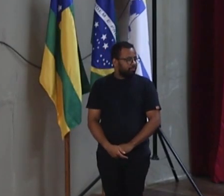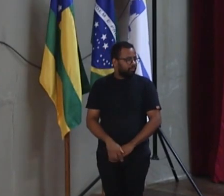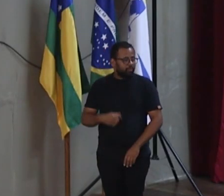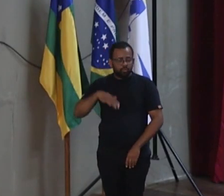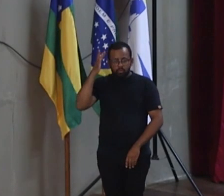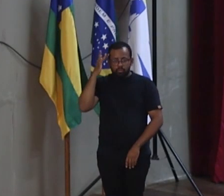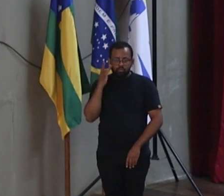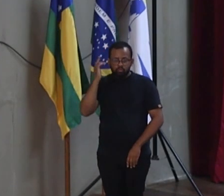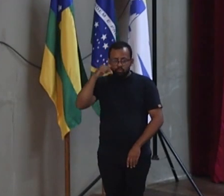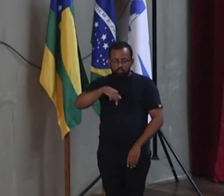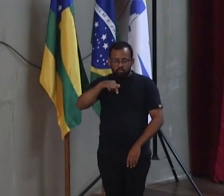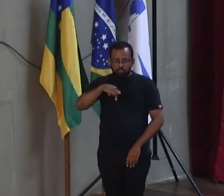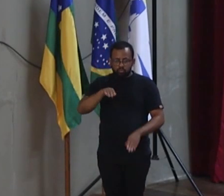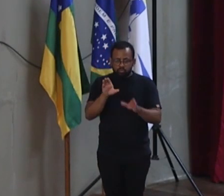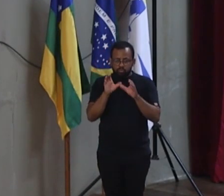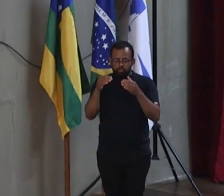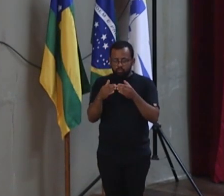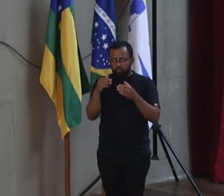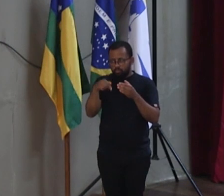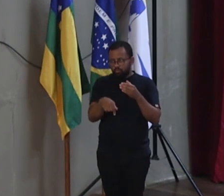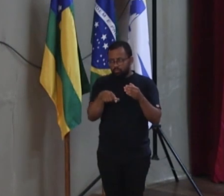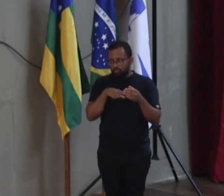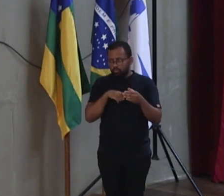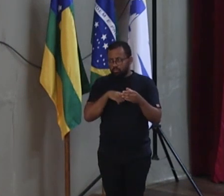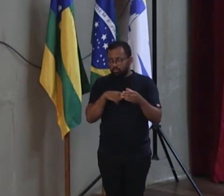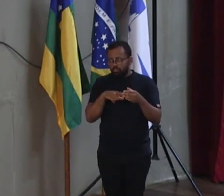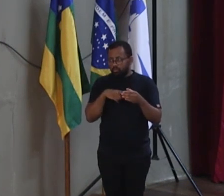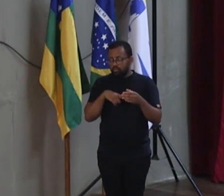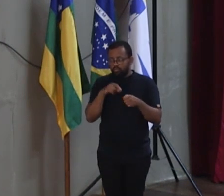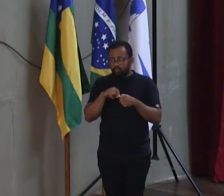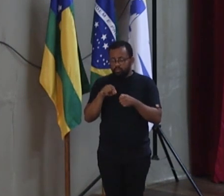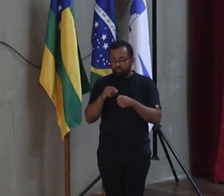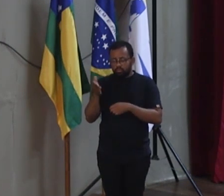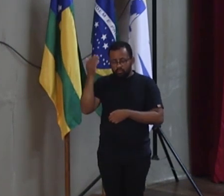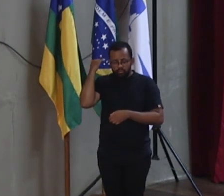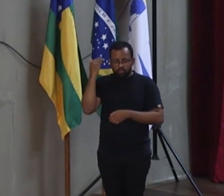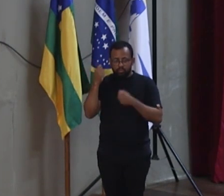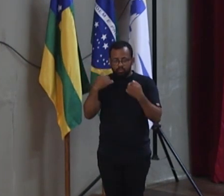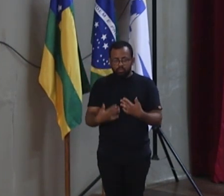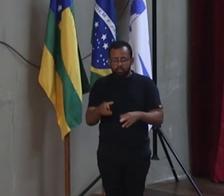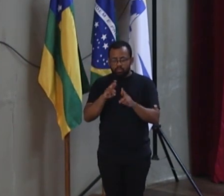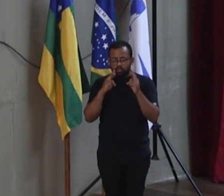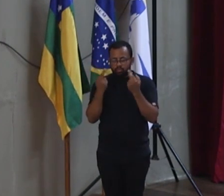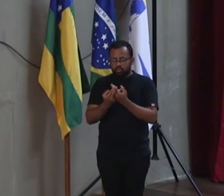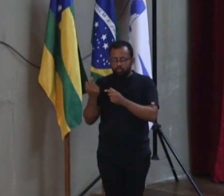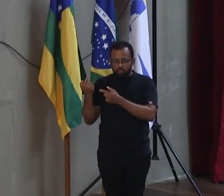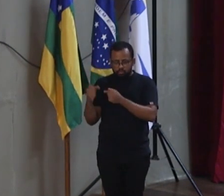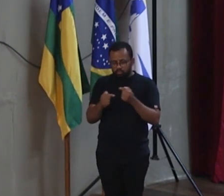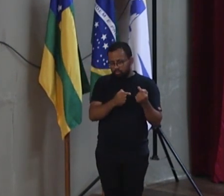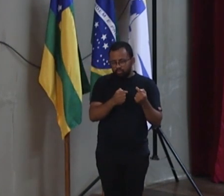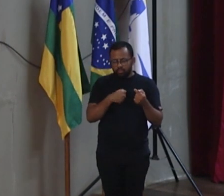Eu acho que esses eventos que a gente fazia, ou digamos, essas reuniões que a gente